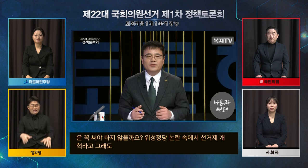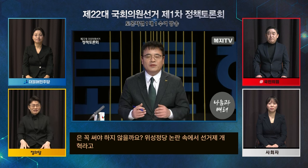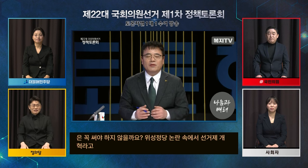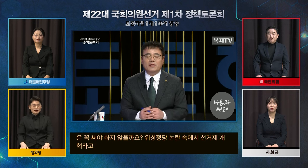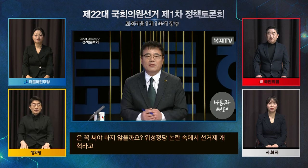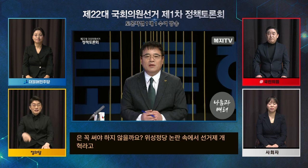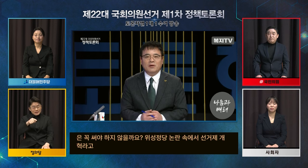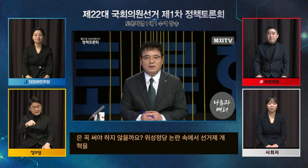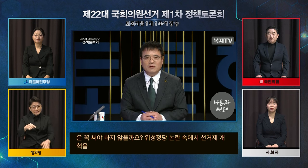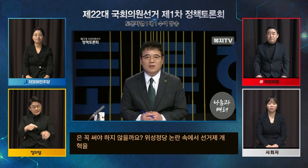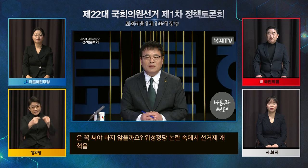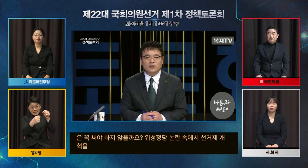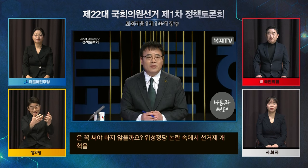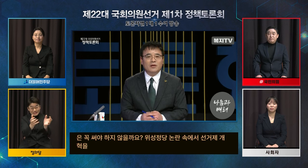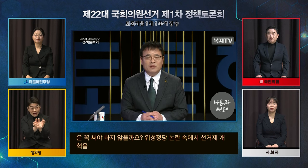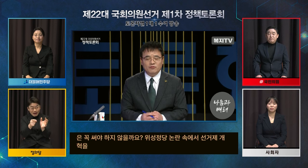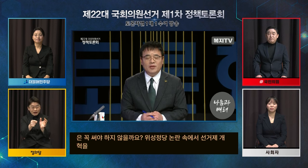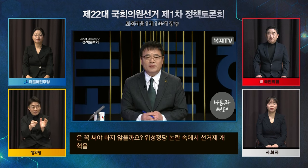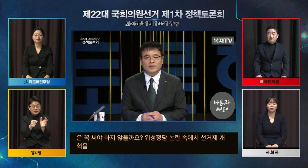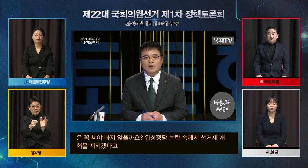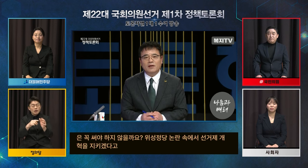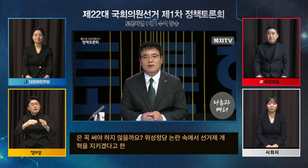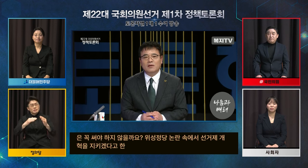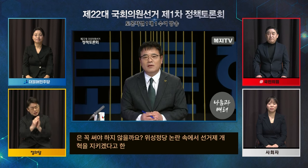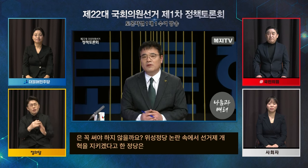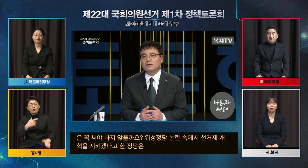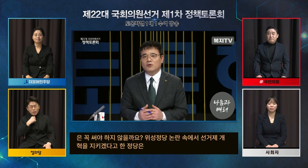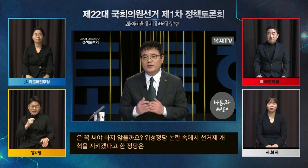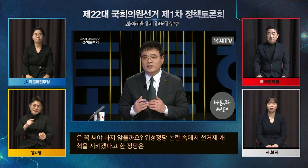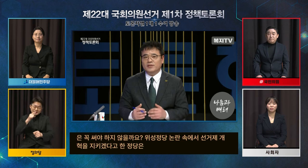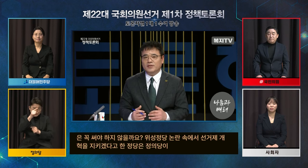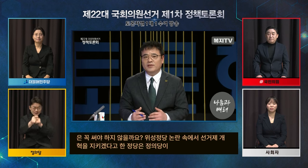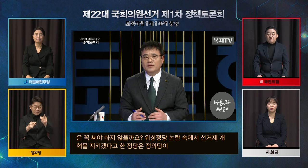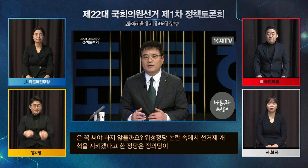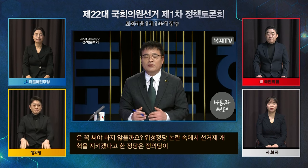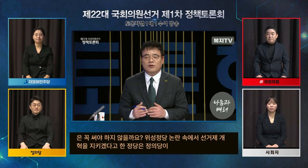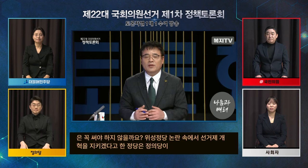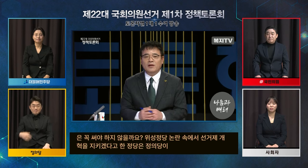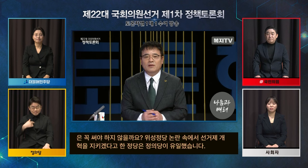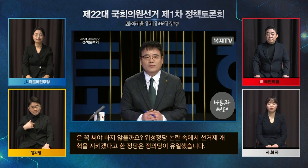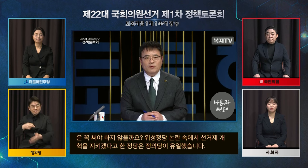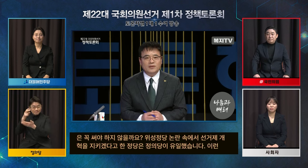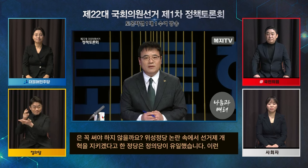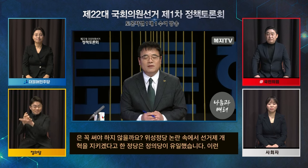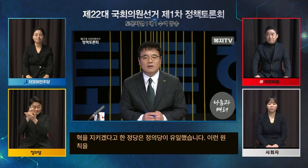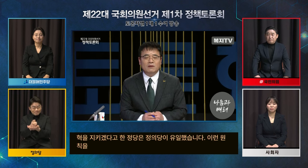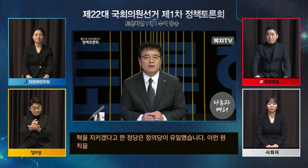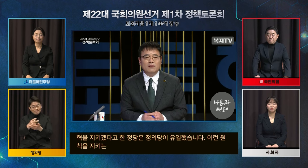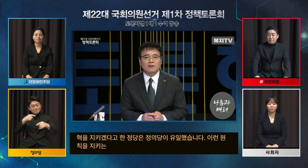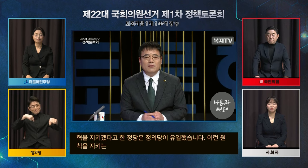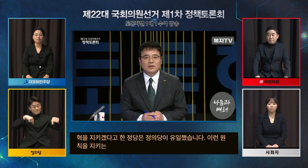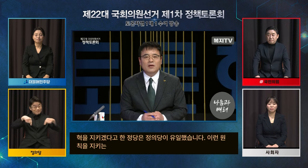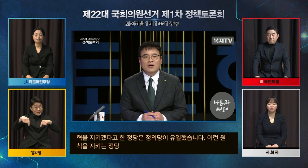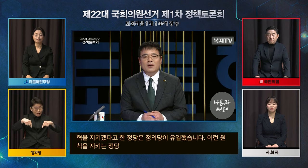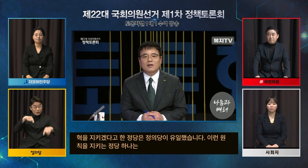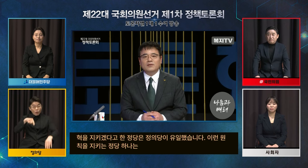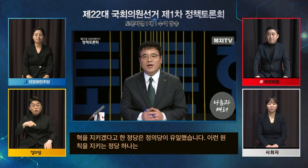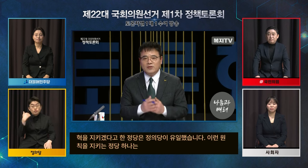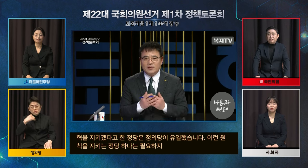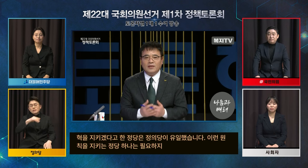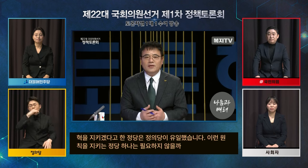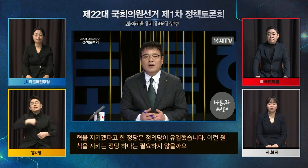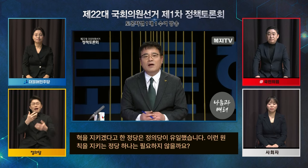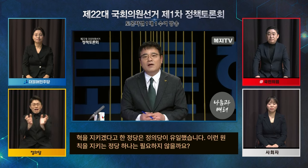그 원칙은 지켜나겠다고 한 정의당은 정의당이 유일했습니다. 이런 원칙을 지키는 그런 정당 하나는 필요하지 않을까요? 특히나